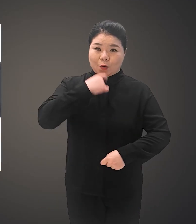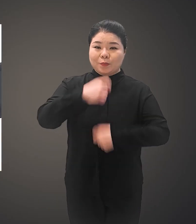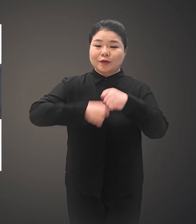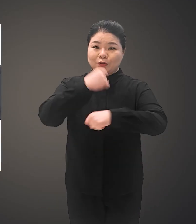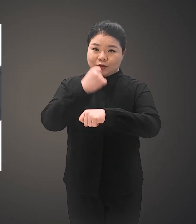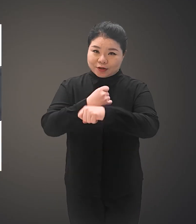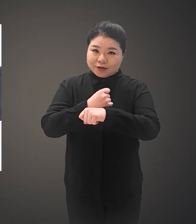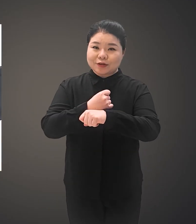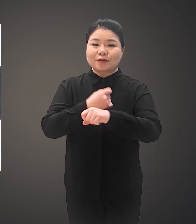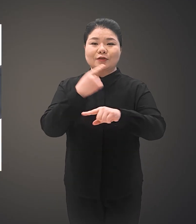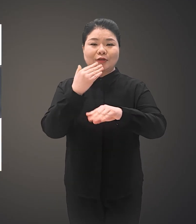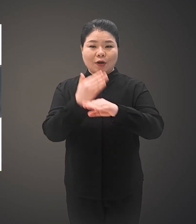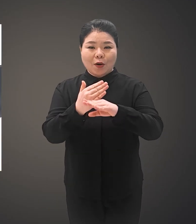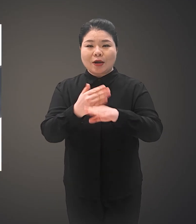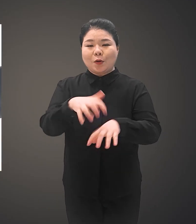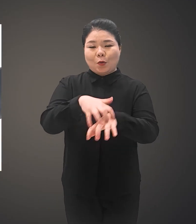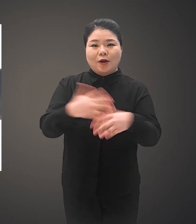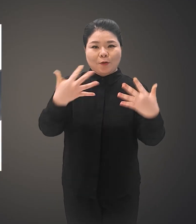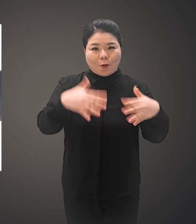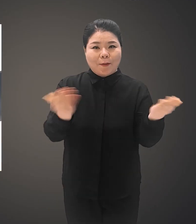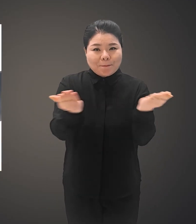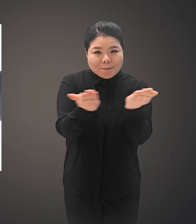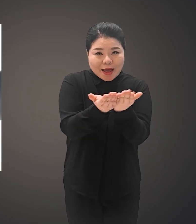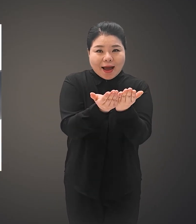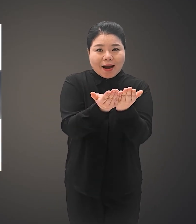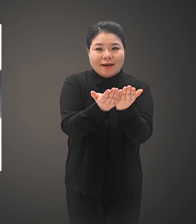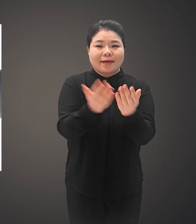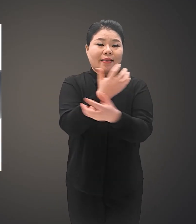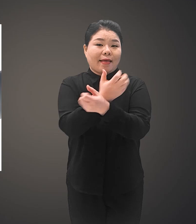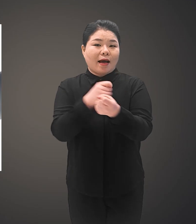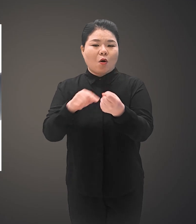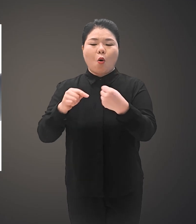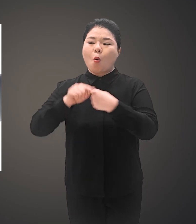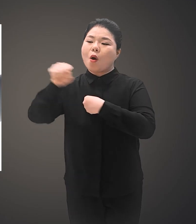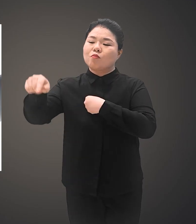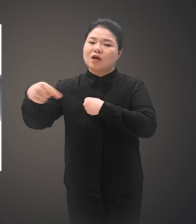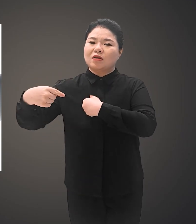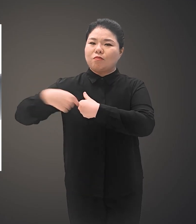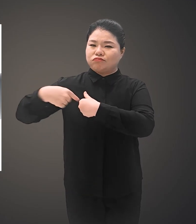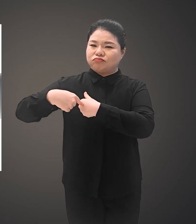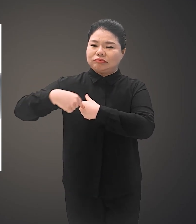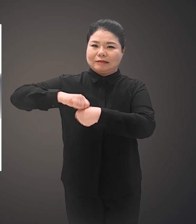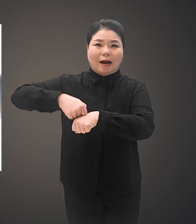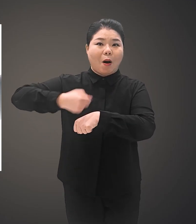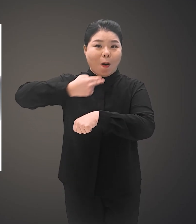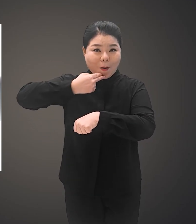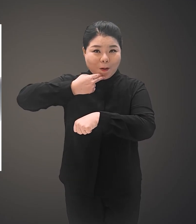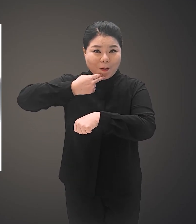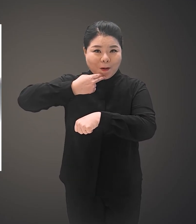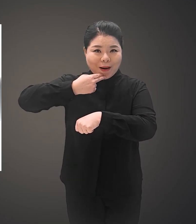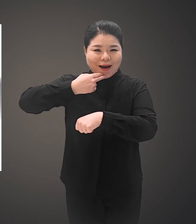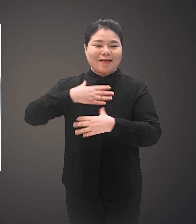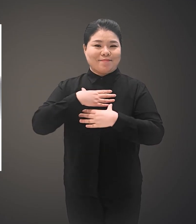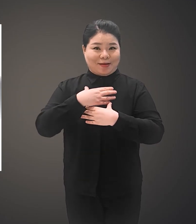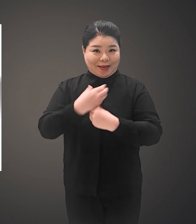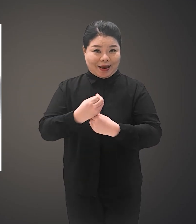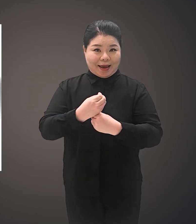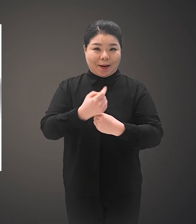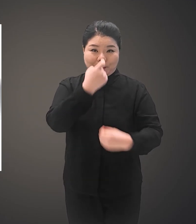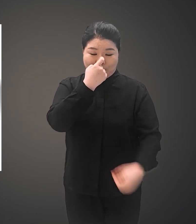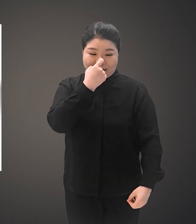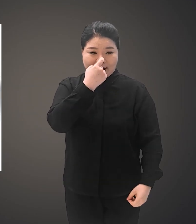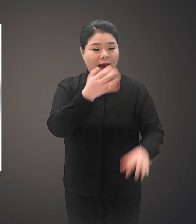정의롭고 민주적인 조직의 조건을 충족하기 위한 조직의 계약은 외부로부터 강제가 없고